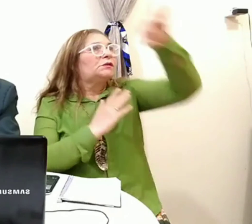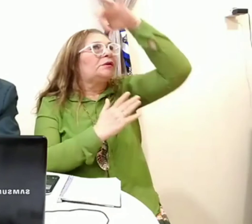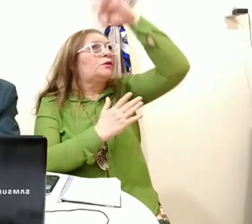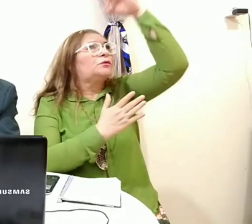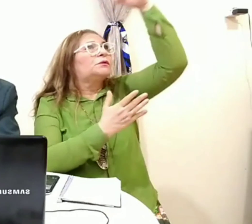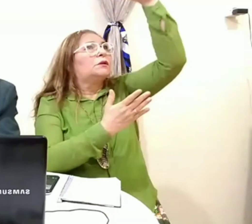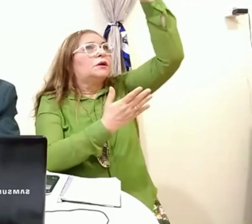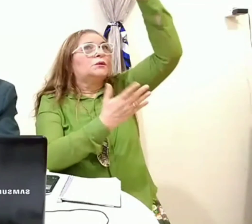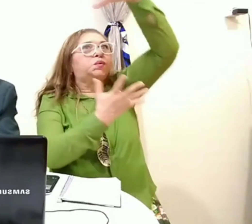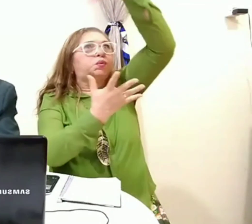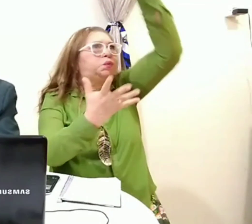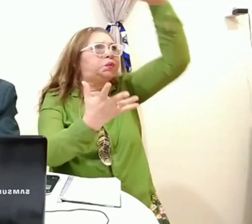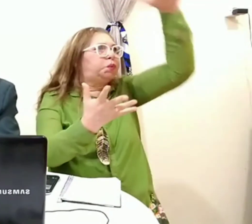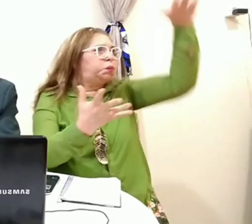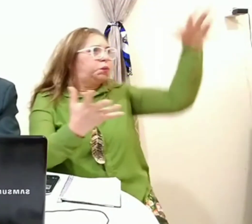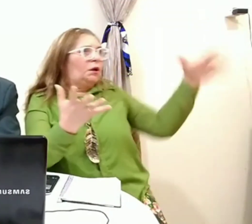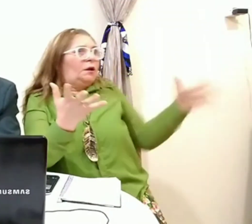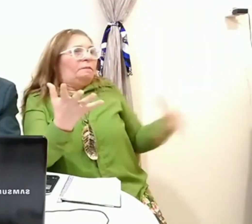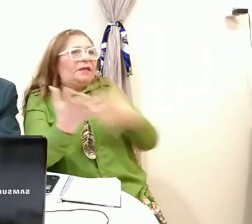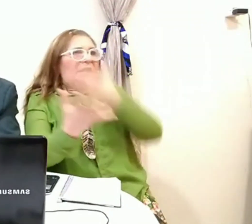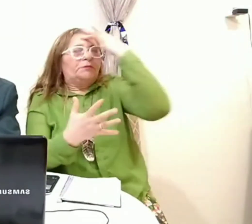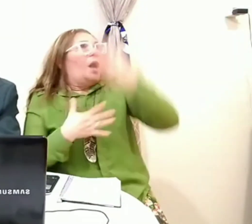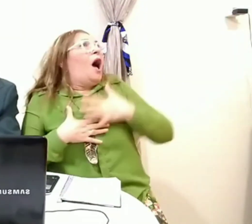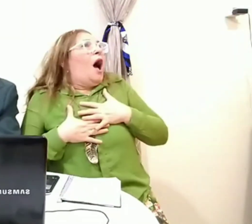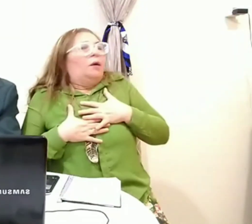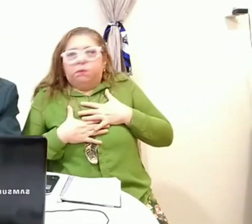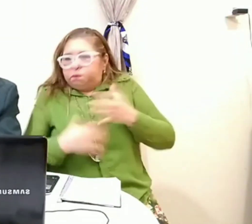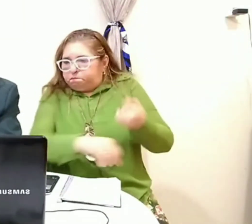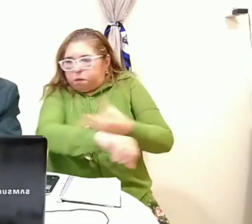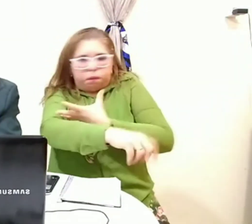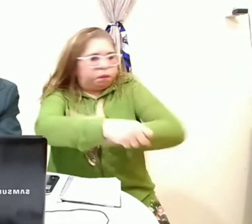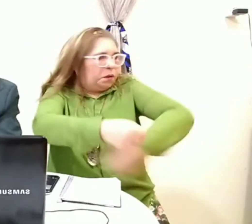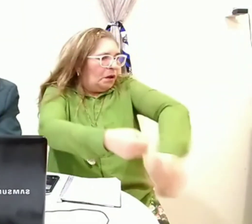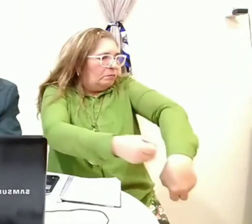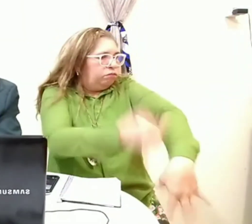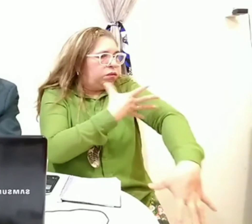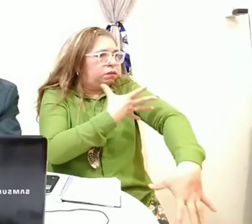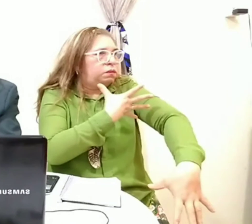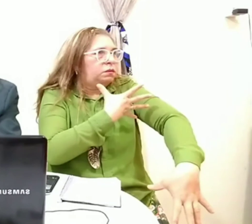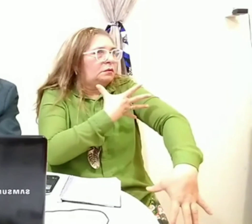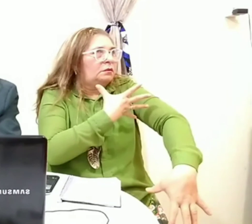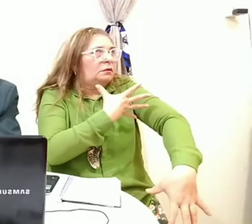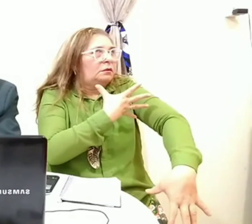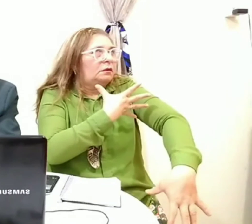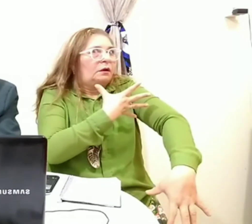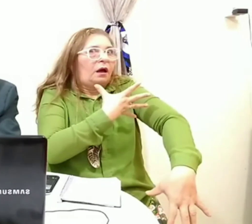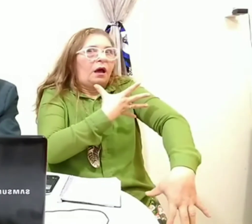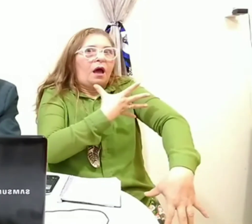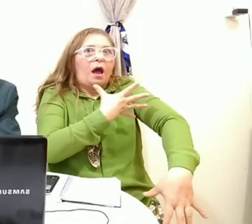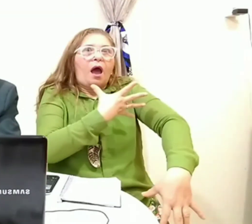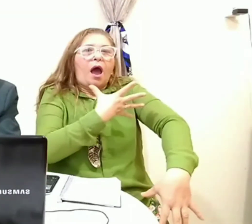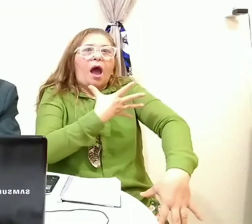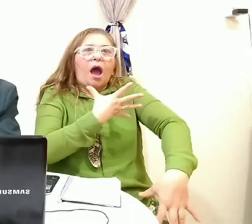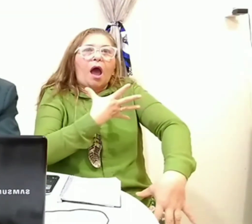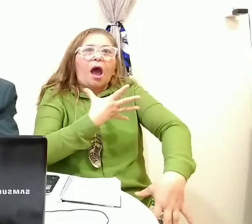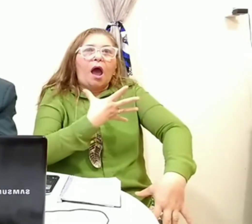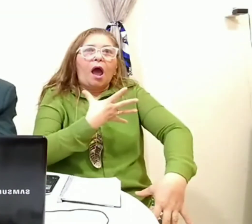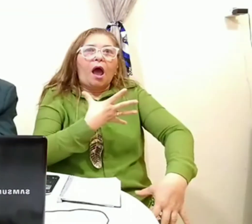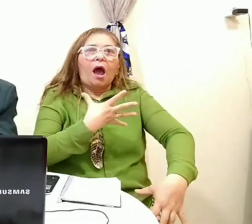sobre todos os que ouviam a palavra. Isto significa